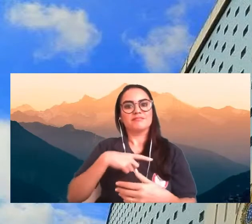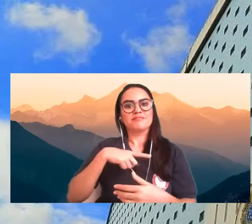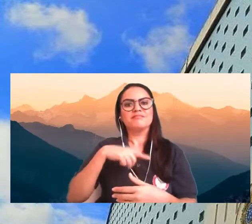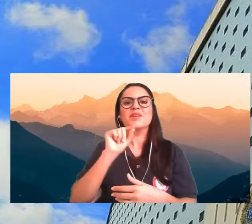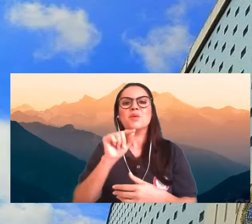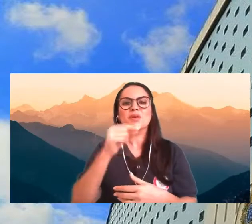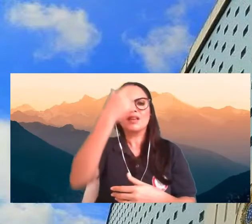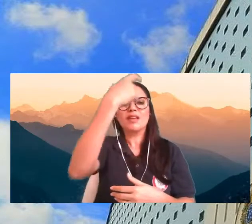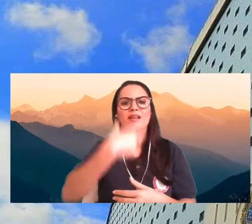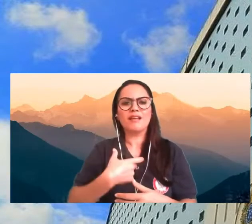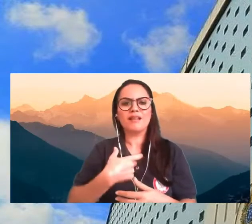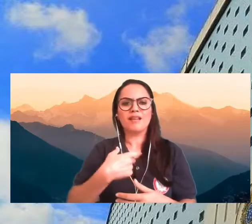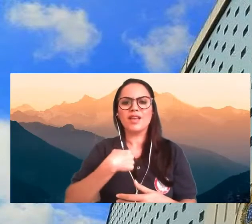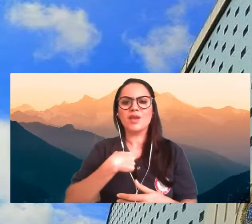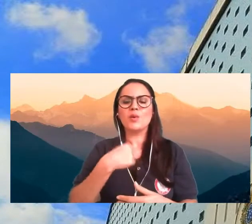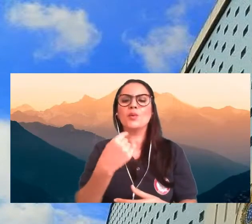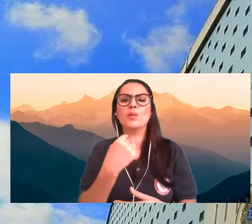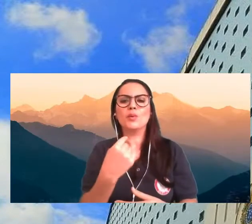significa ser o quê.